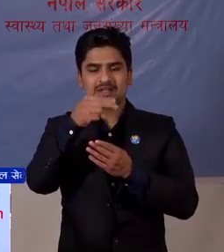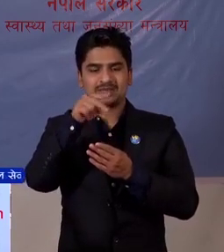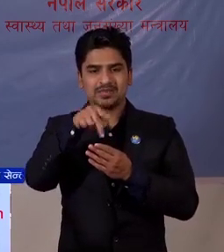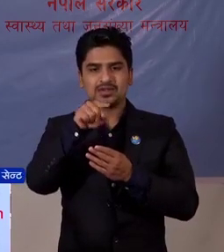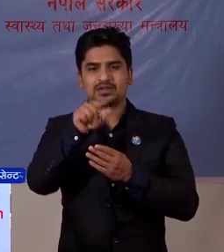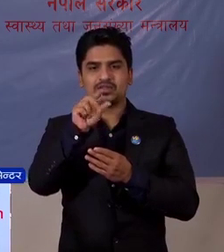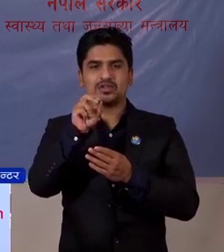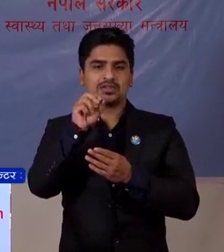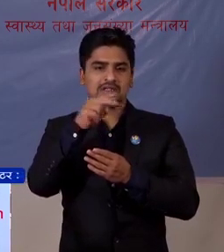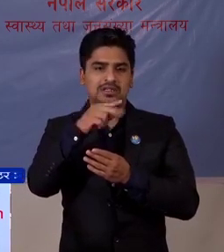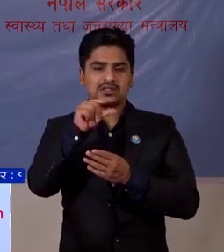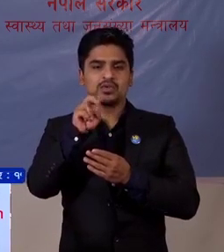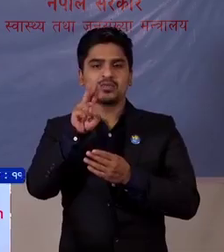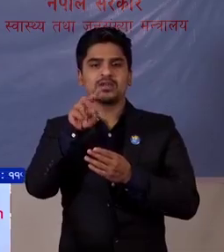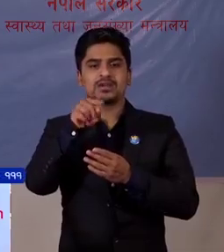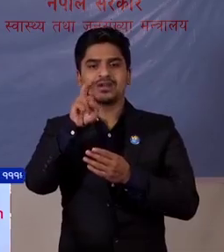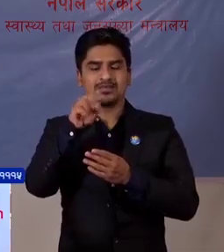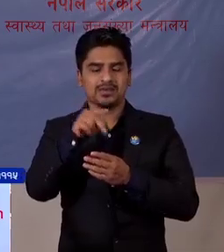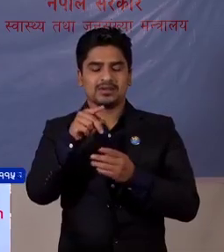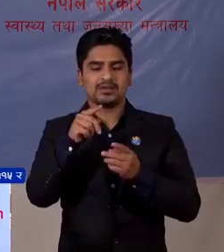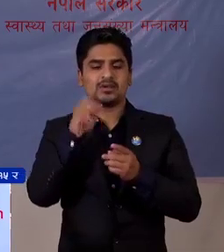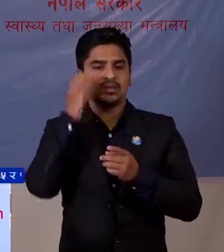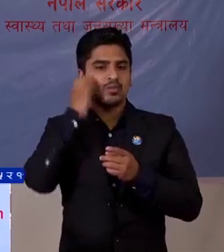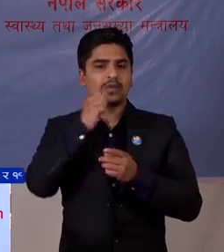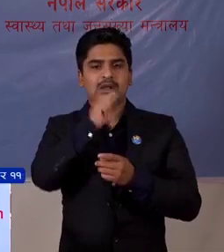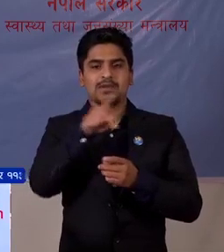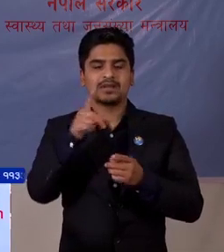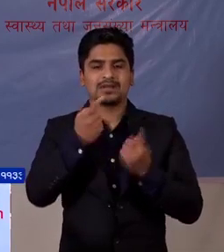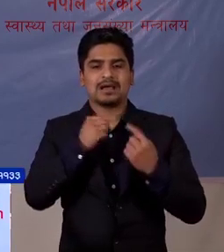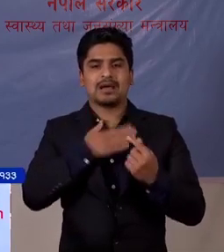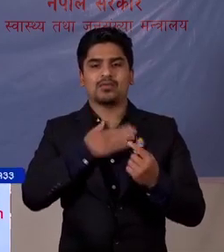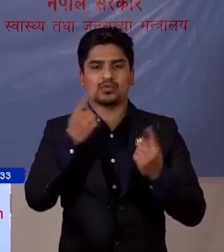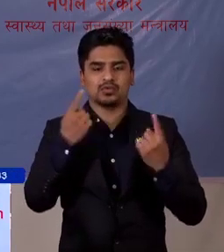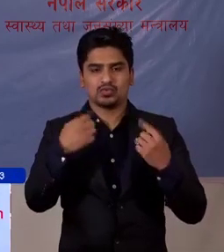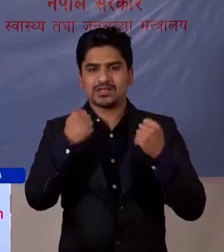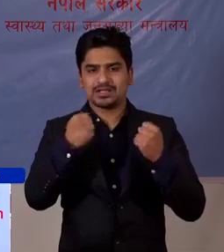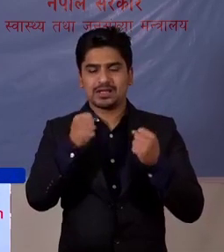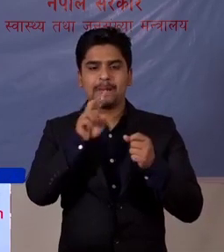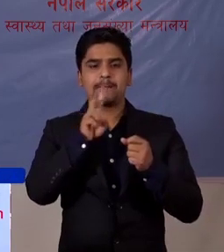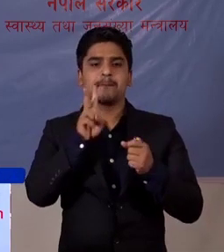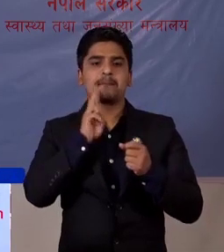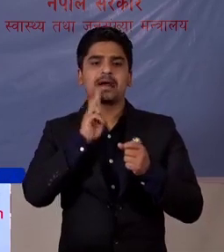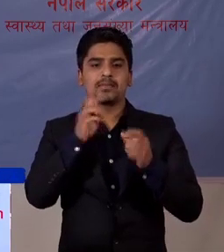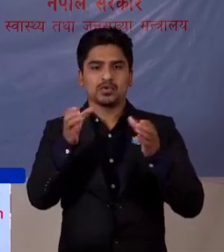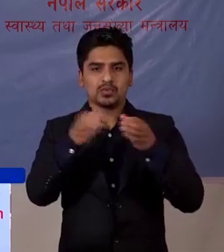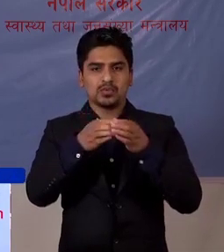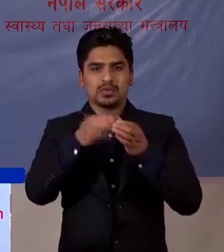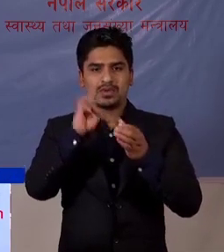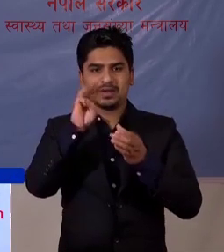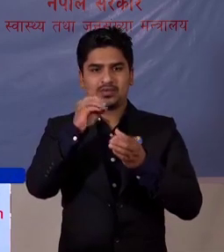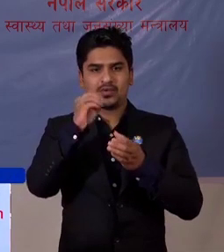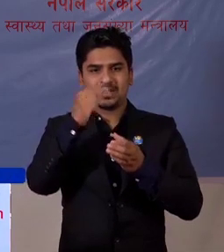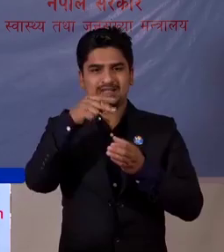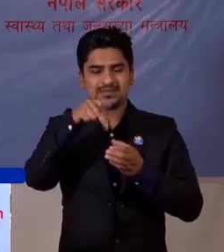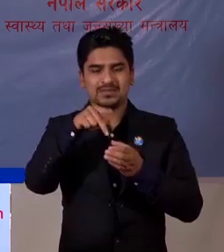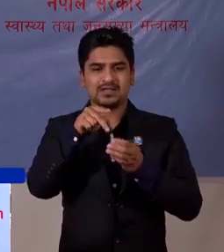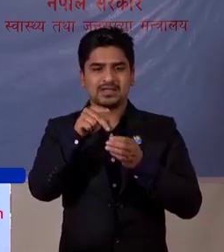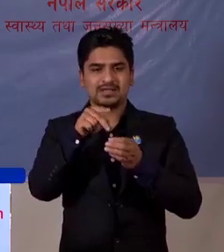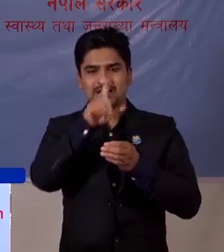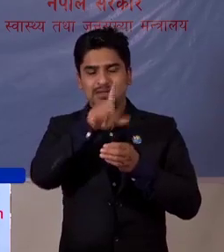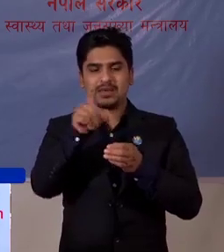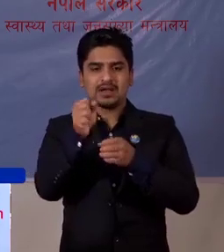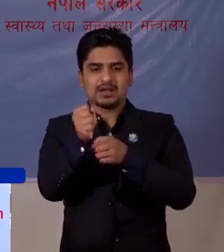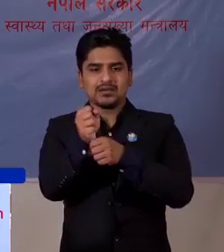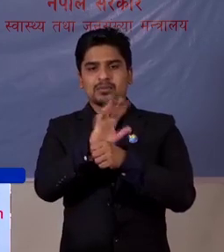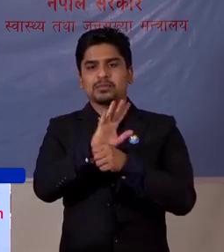covid19.mohp.gov.np मोबाइल एप्लिकेसन हाम्रो स्वास्थ्य हाम्रो भाइबर ग्रुप जसमा एमओएचपी नेपाल कोभिड-19